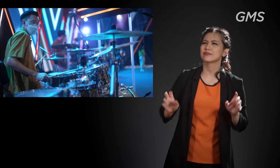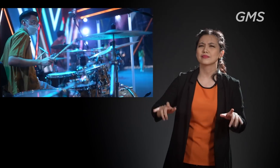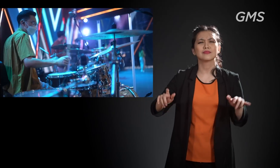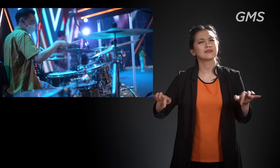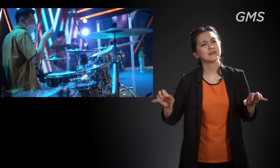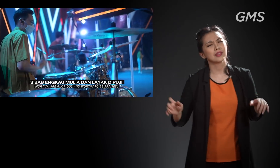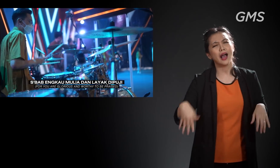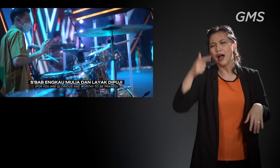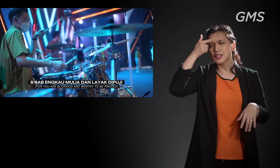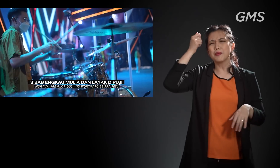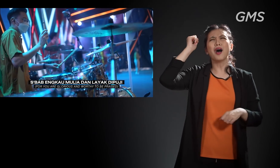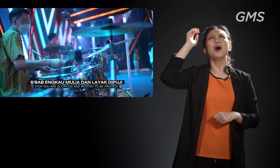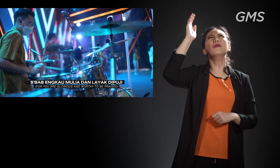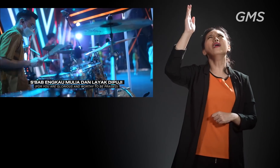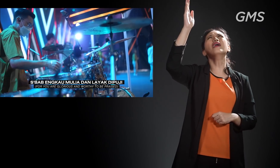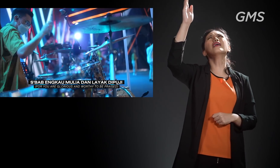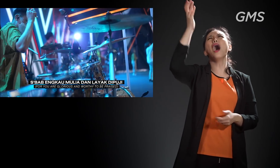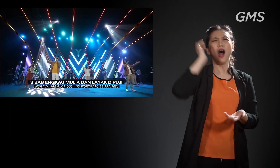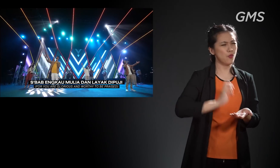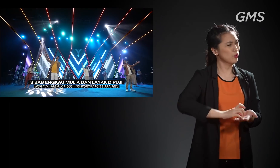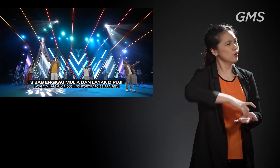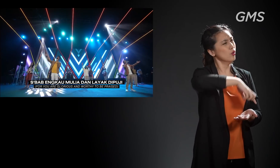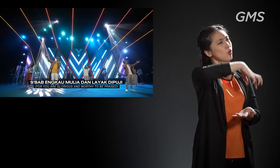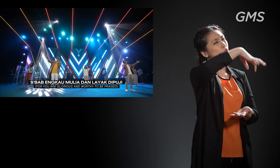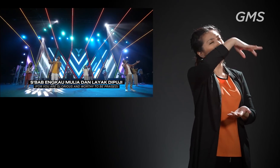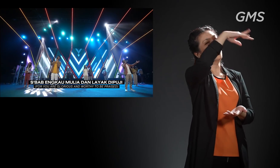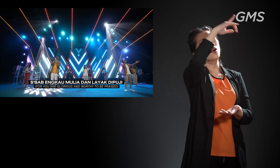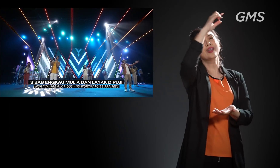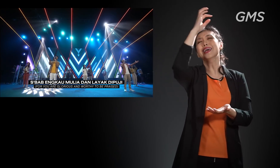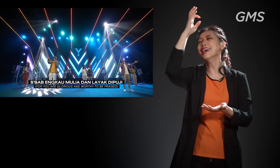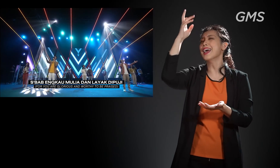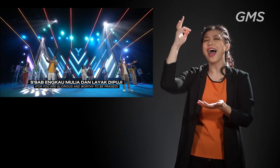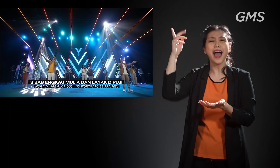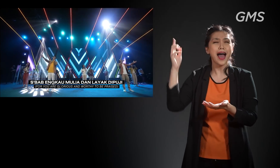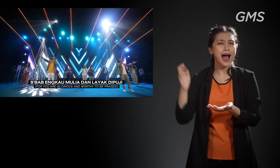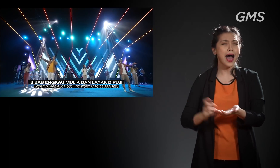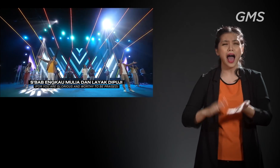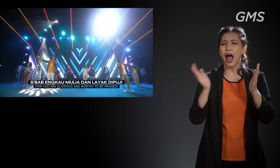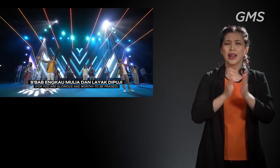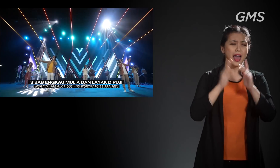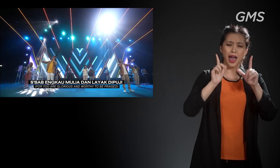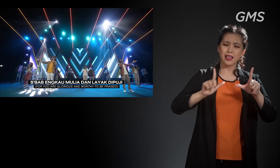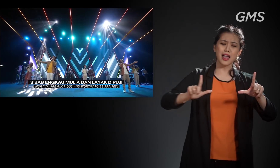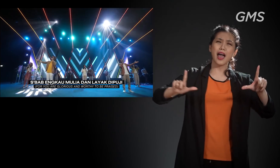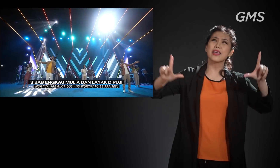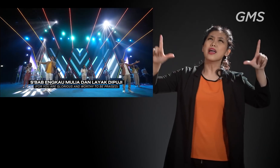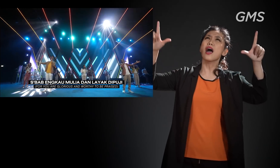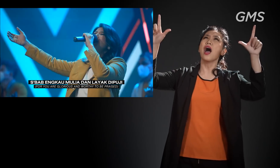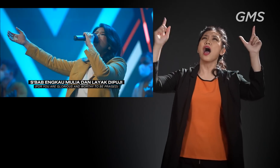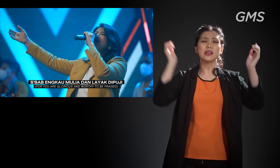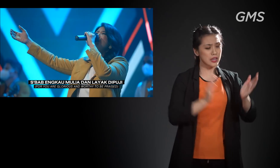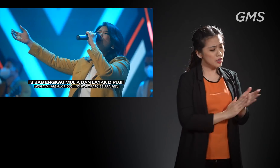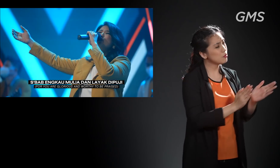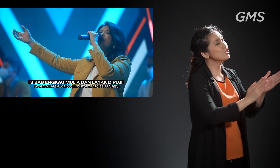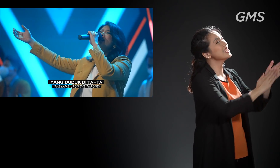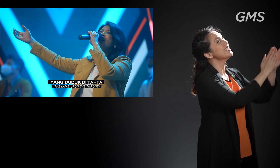Sebab Kau mulia, sebab Engkau mulia dan